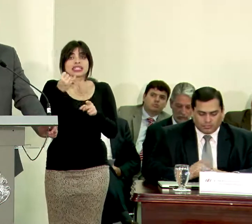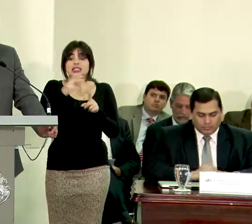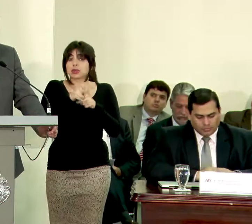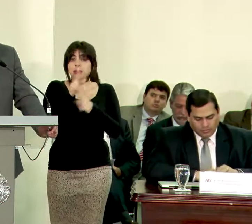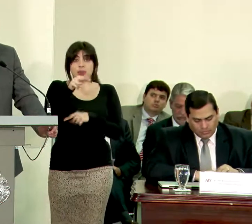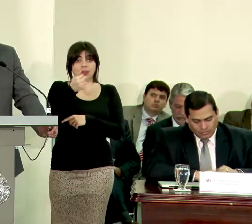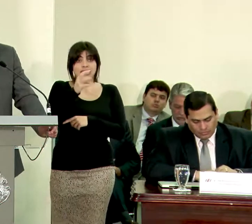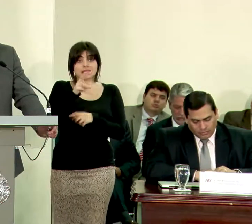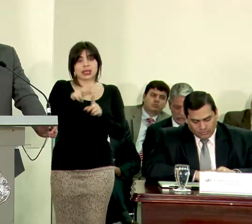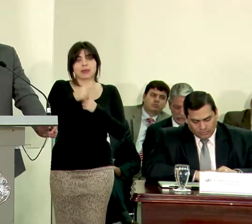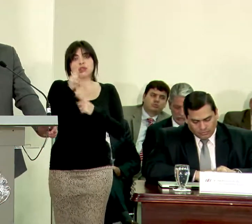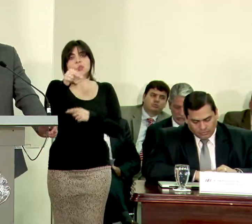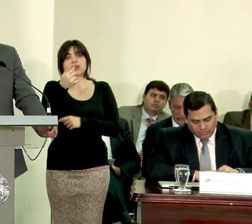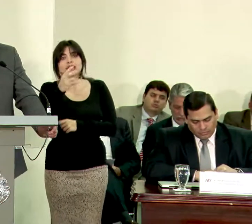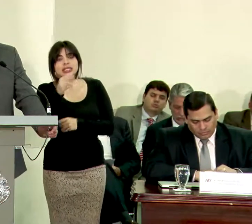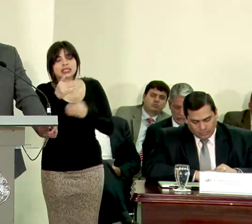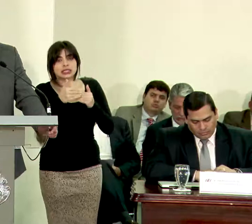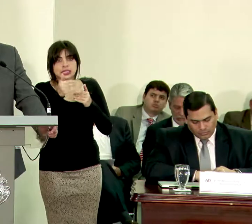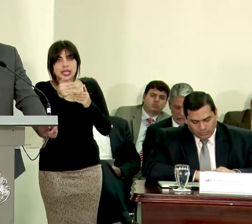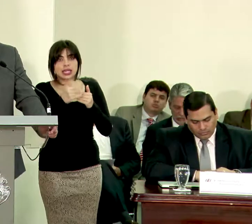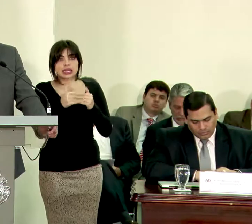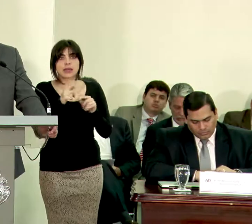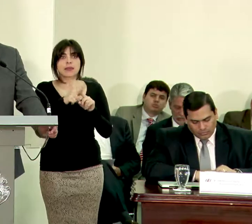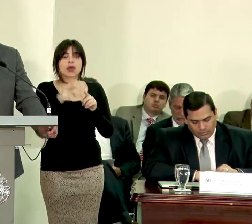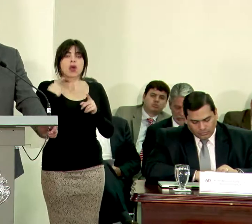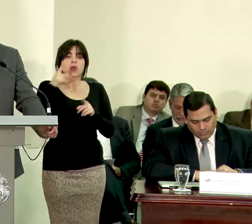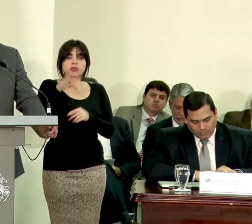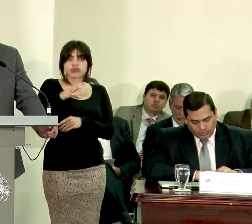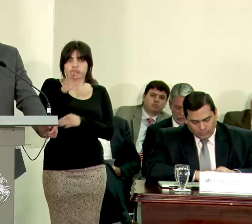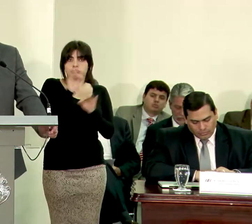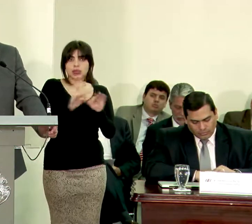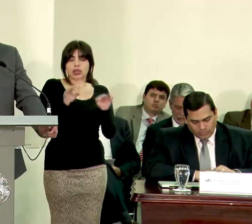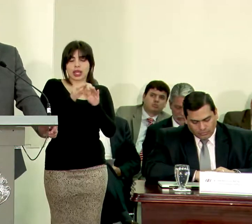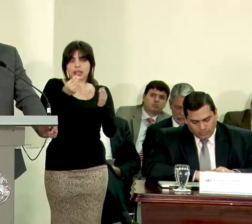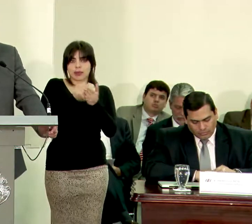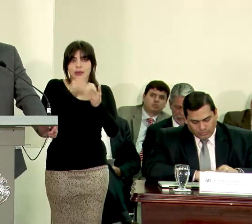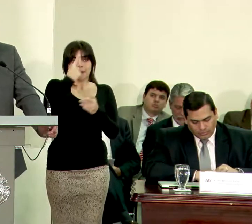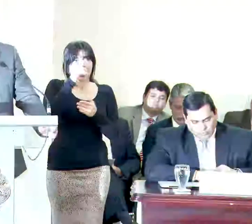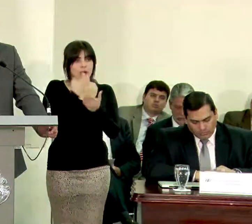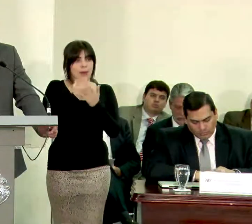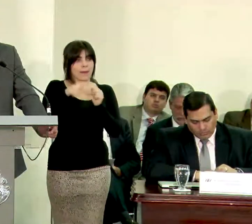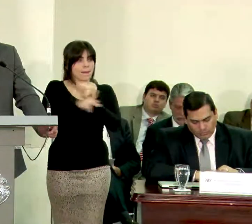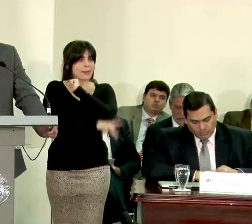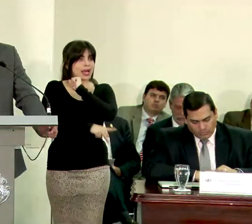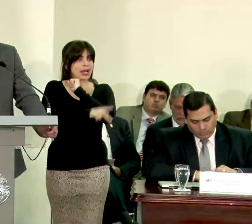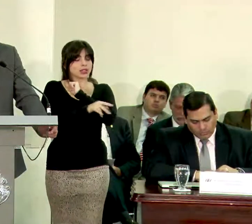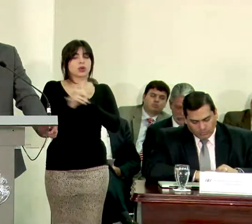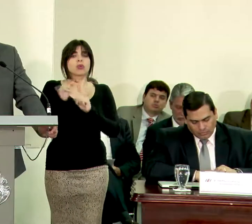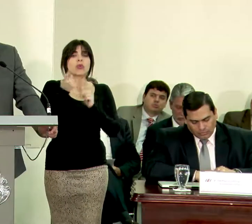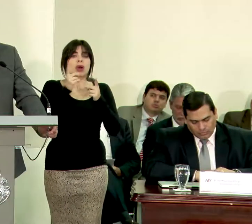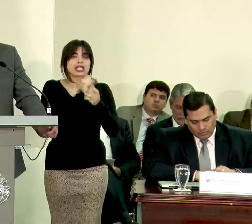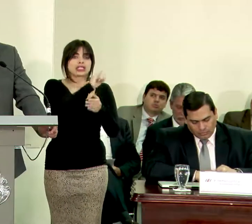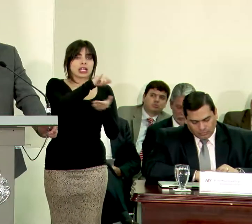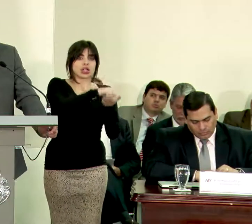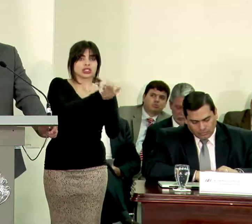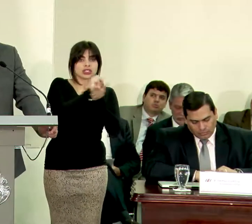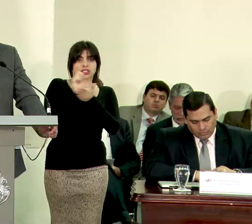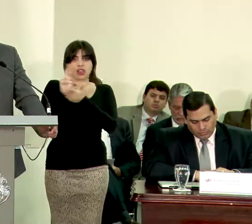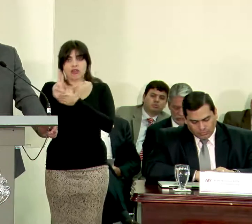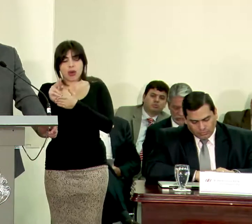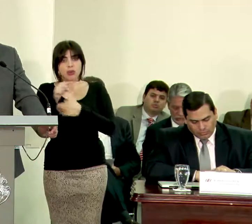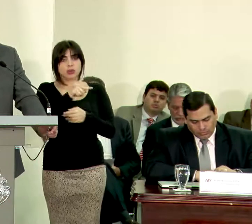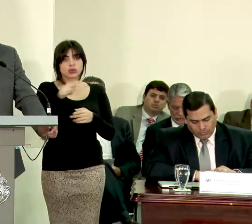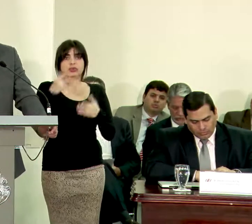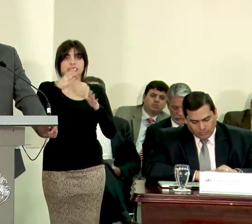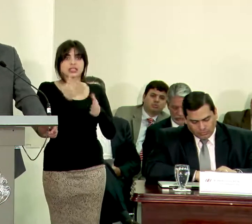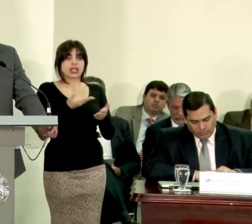2016, inician en el 2017, implica una inyección importante de capital a la economía del país, como son San José San Ramón, que también ya se